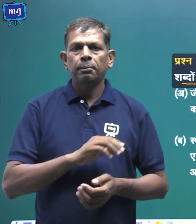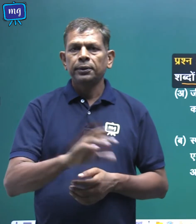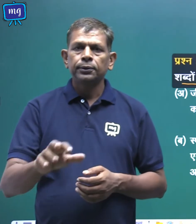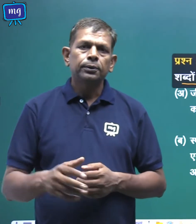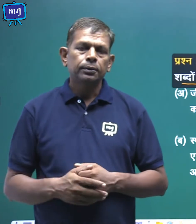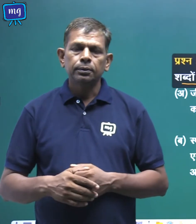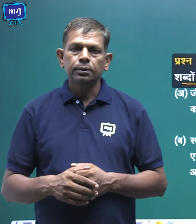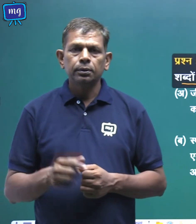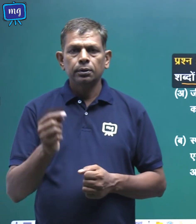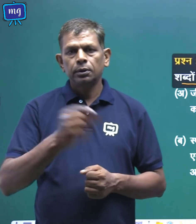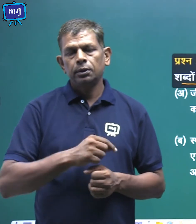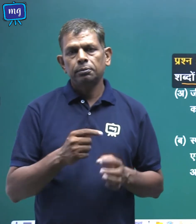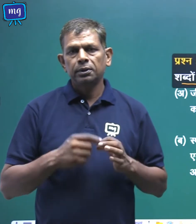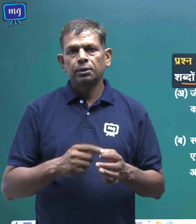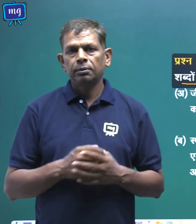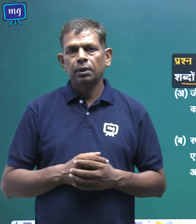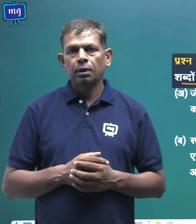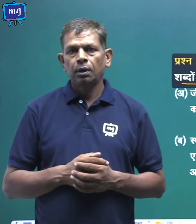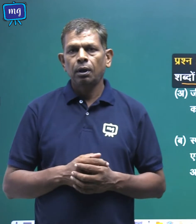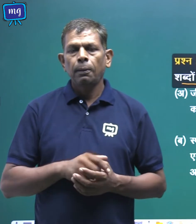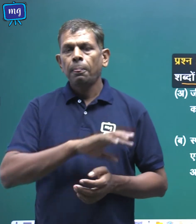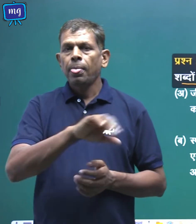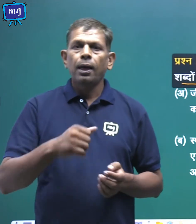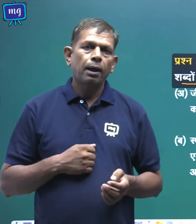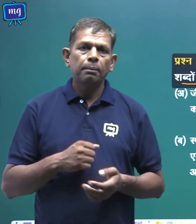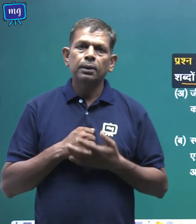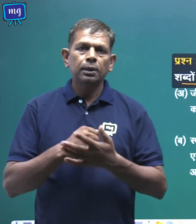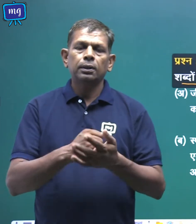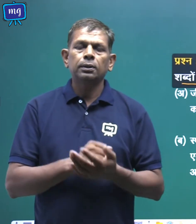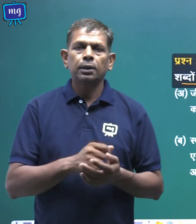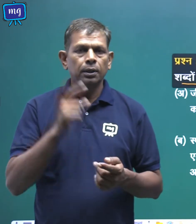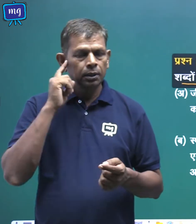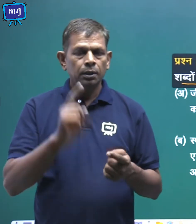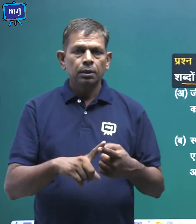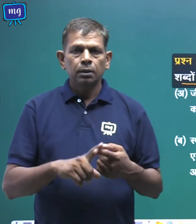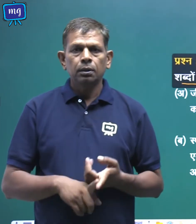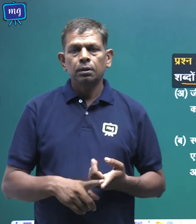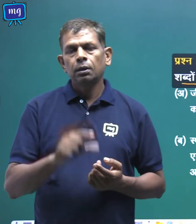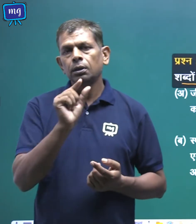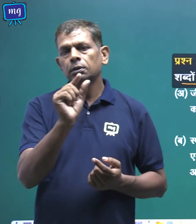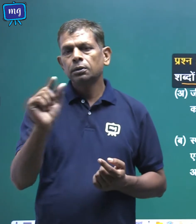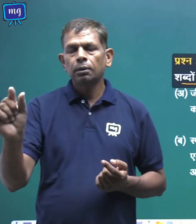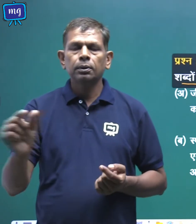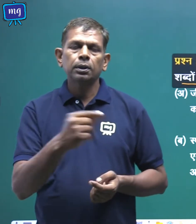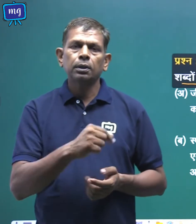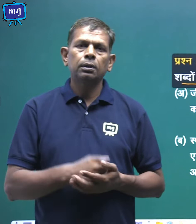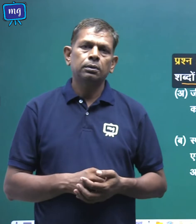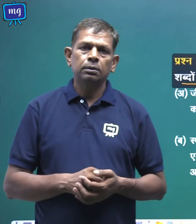बच्चों, इस प्रश्न में हमें सहायता के लिए शब्द दिए गए